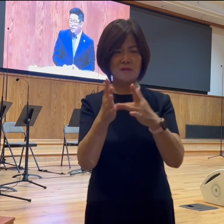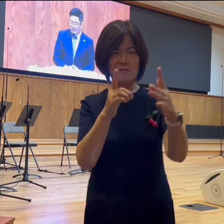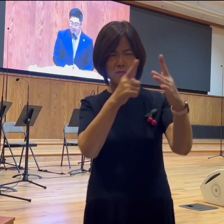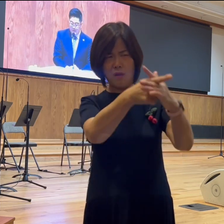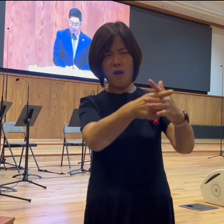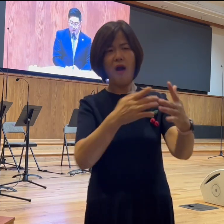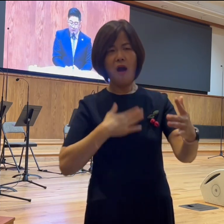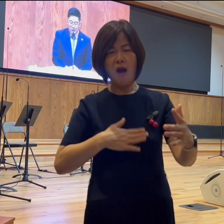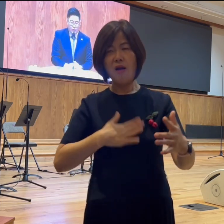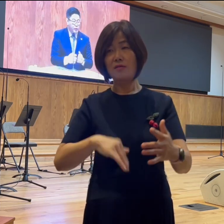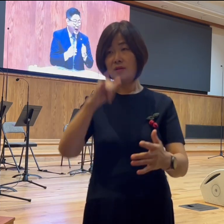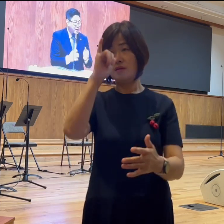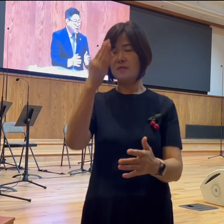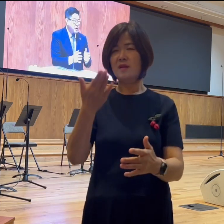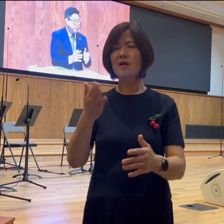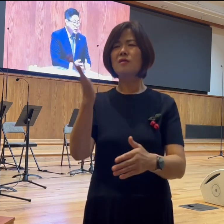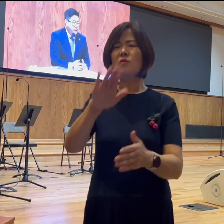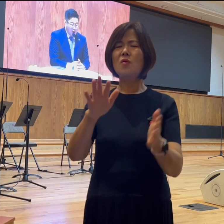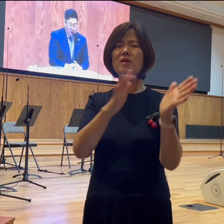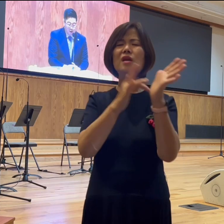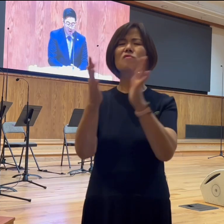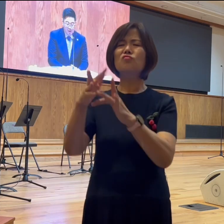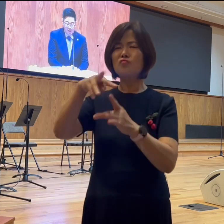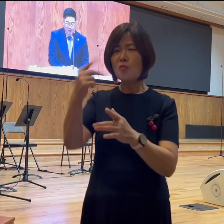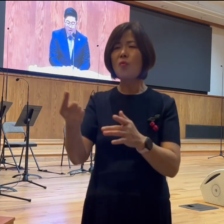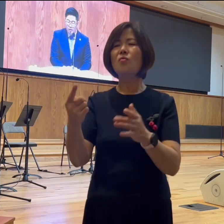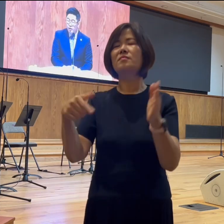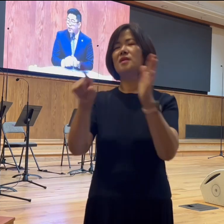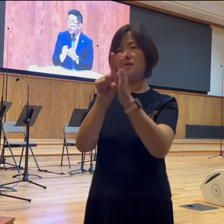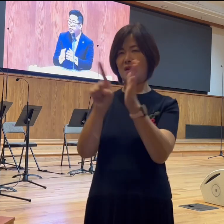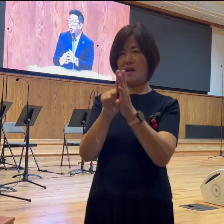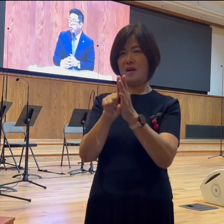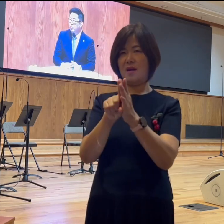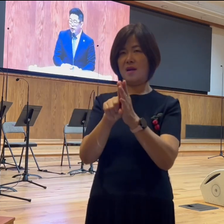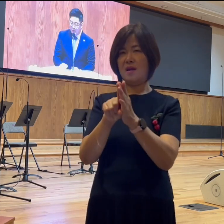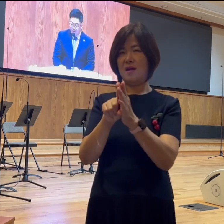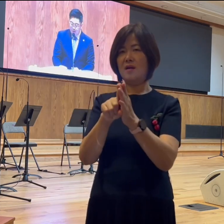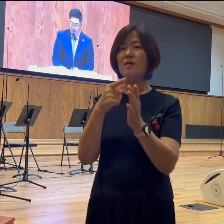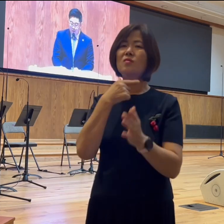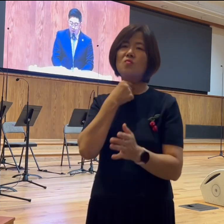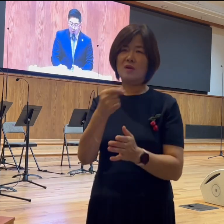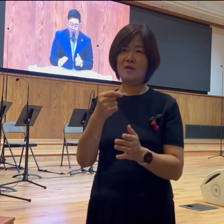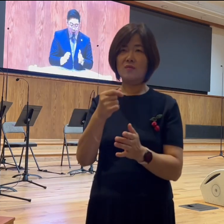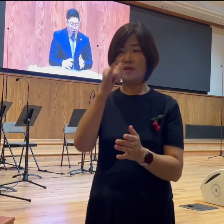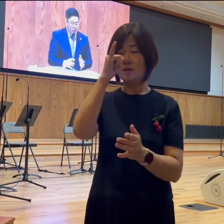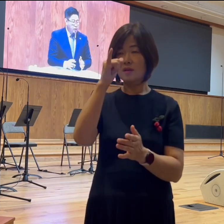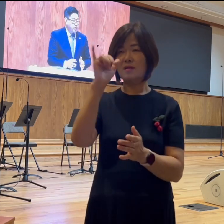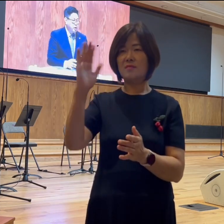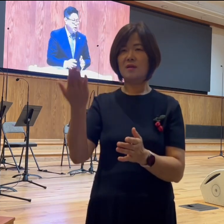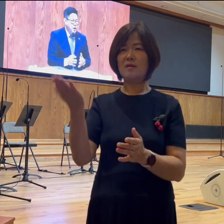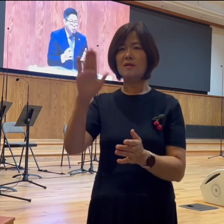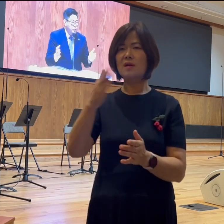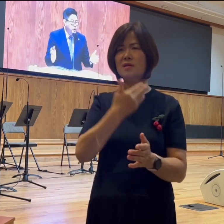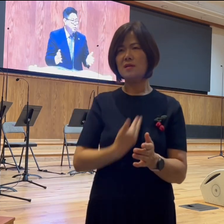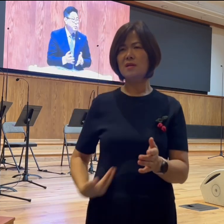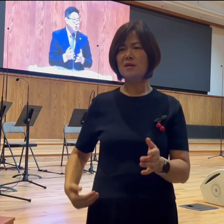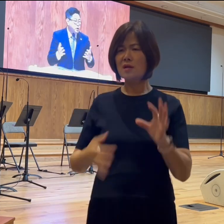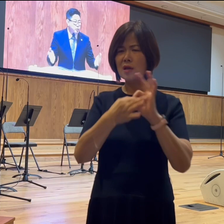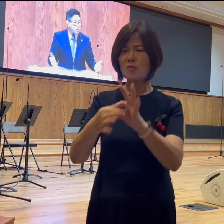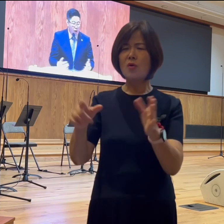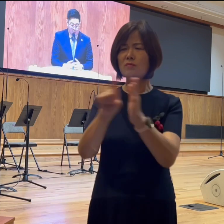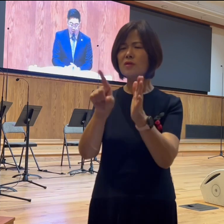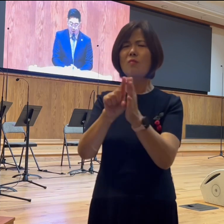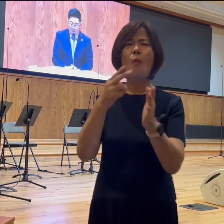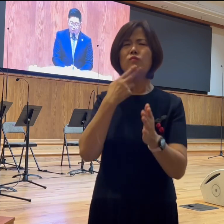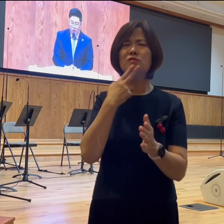그리고 나를 믿으라, 이렇게 믿음을 요구하고 계십니다. 그러나 제자들은 계속 믿음 없는 질문만